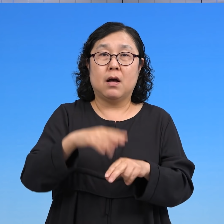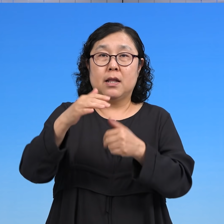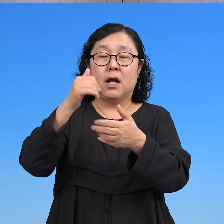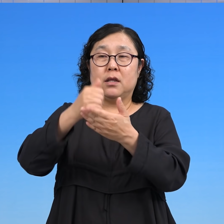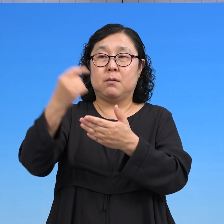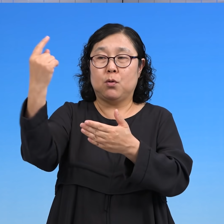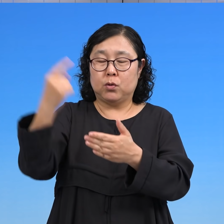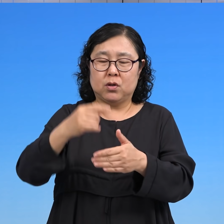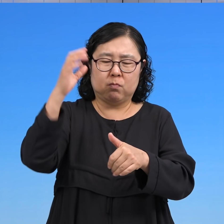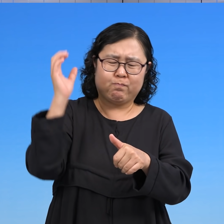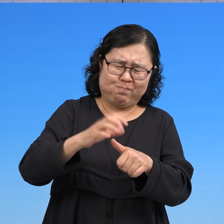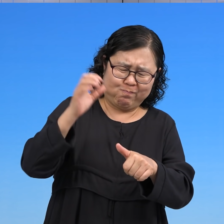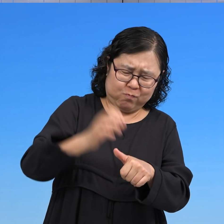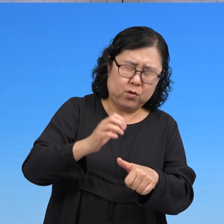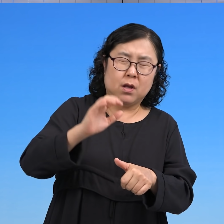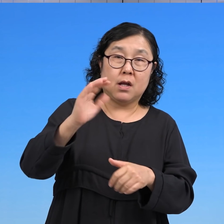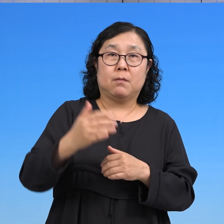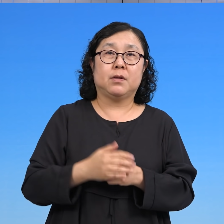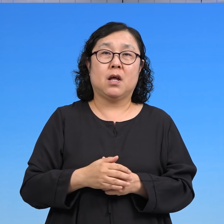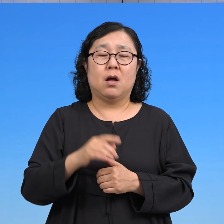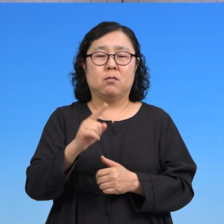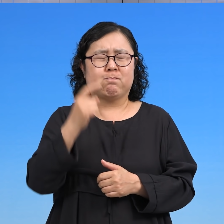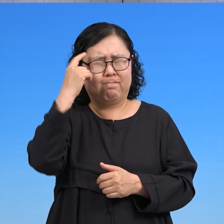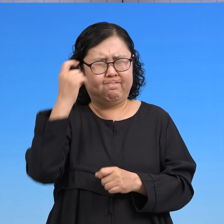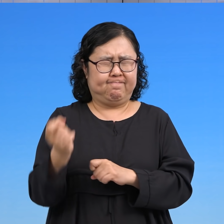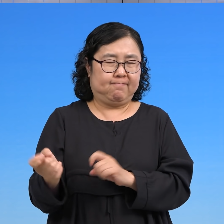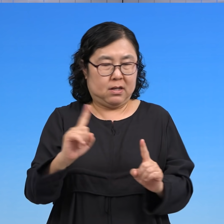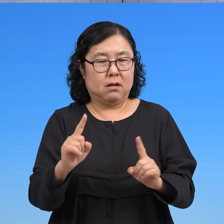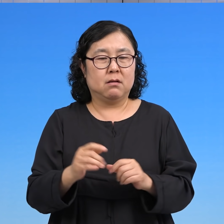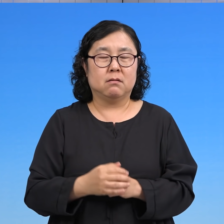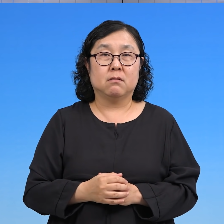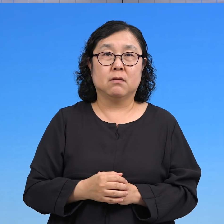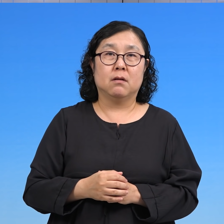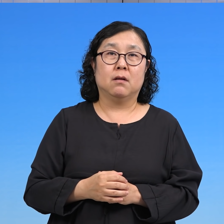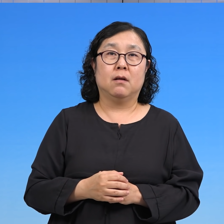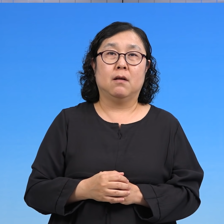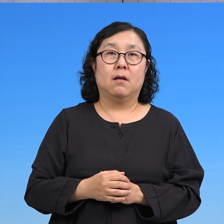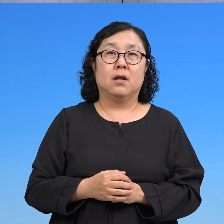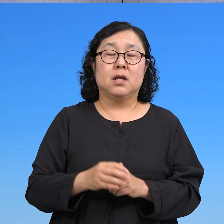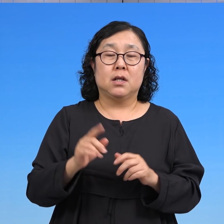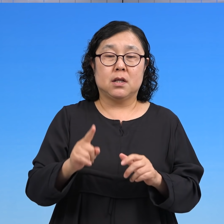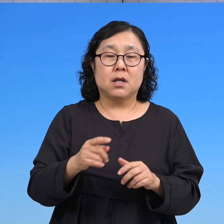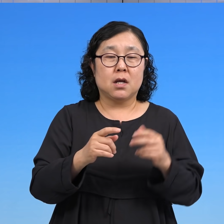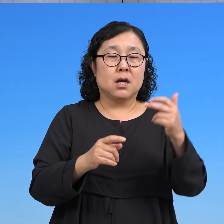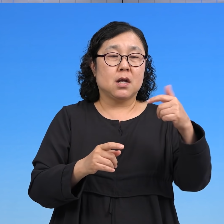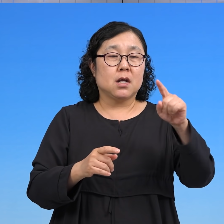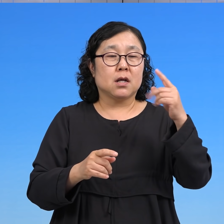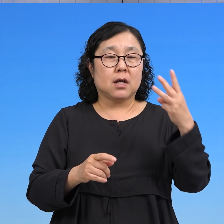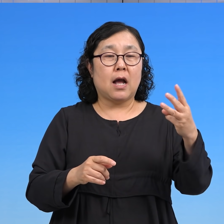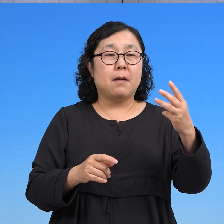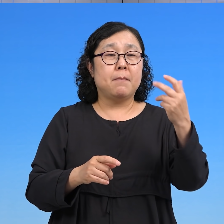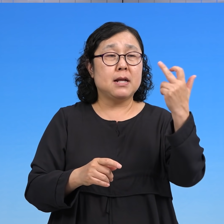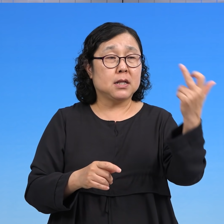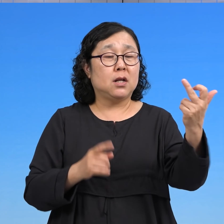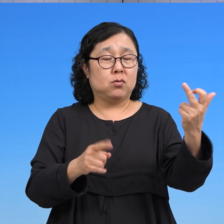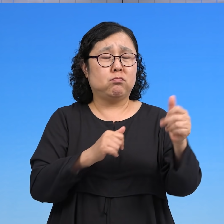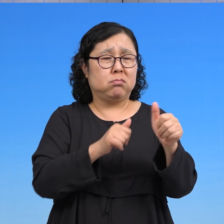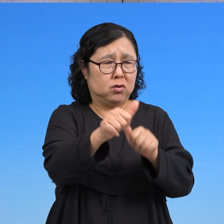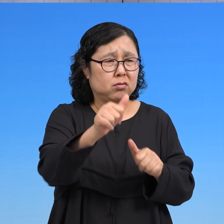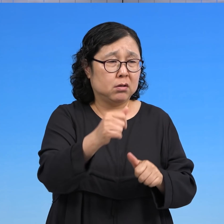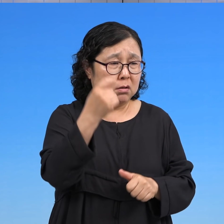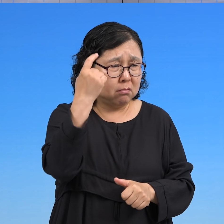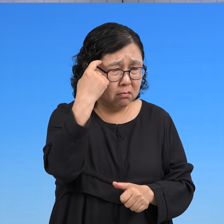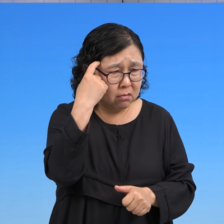그러면 하나님이 오셔가지고 야단치셔야 돼요. 니 지금 정신 차려라. 니 지금 갈멜산에서